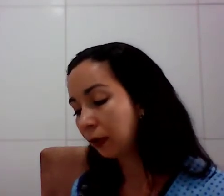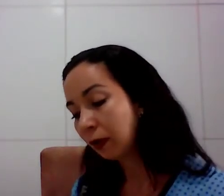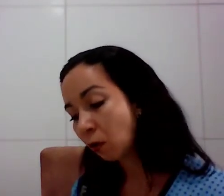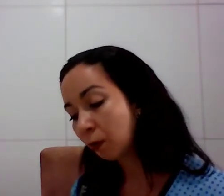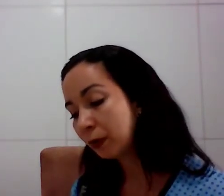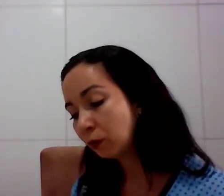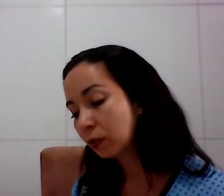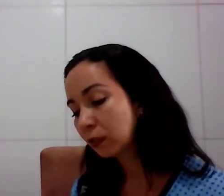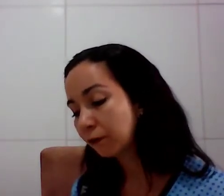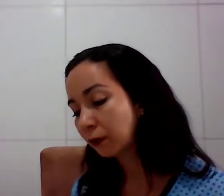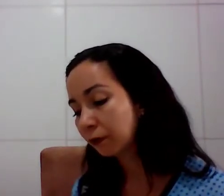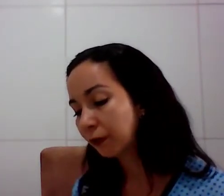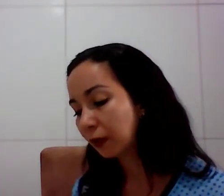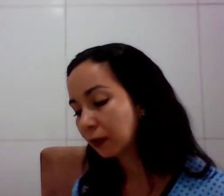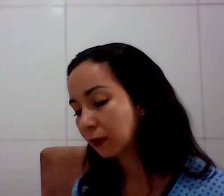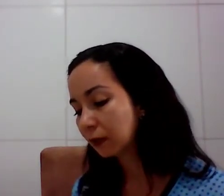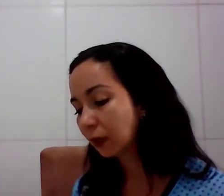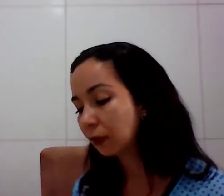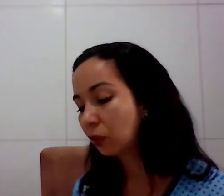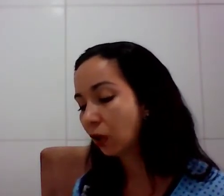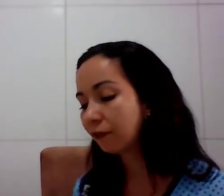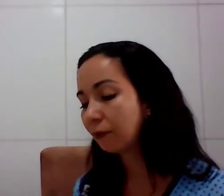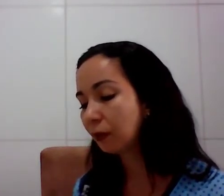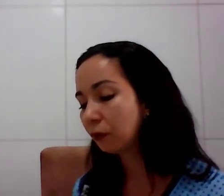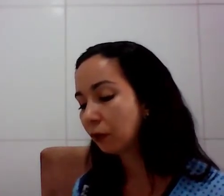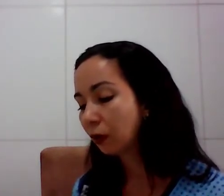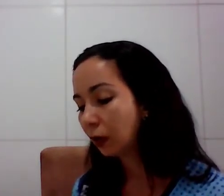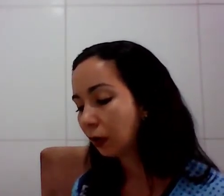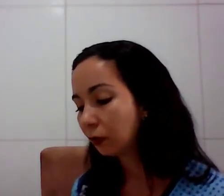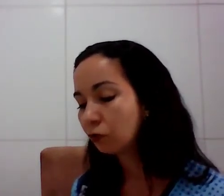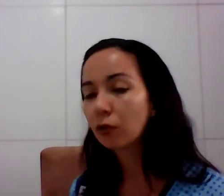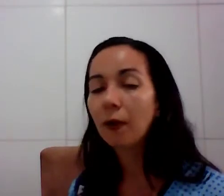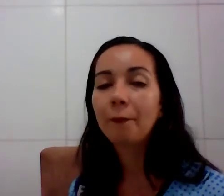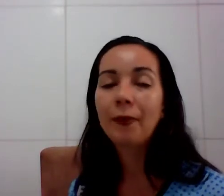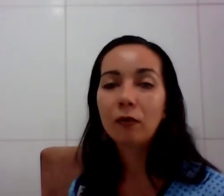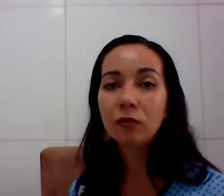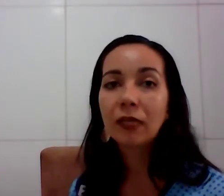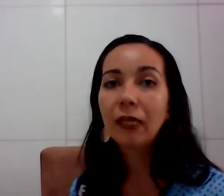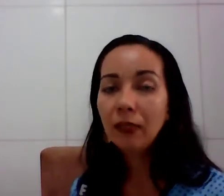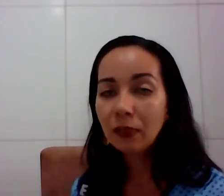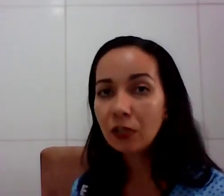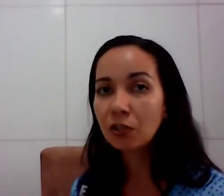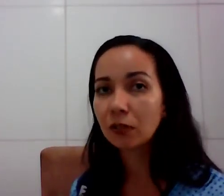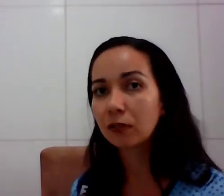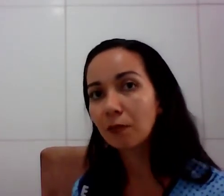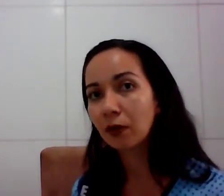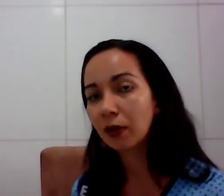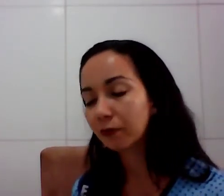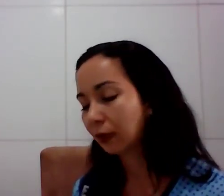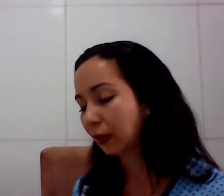e com pinturas que foram feitas há cerca de 9 mil anos pelos indígenas que moravam naquela